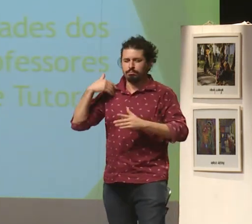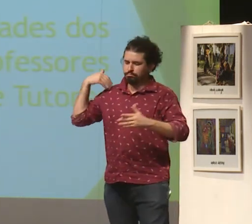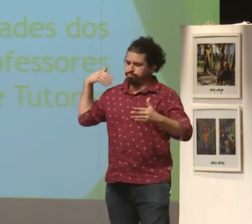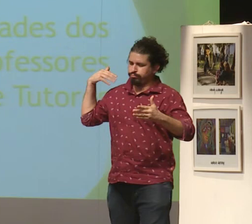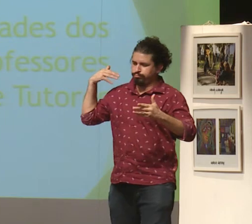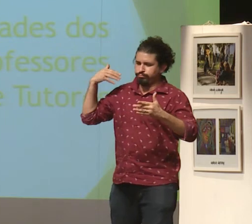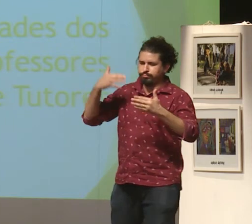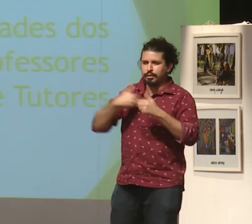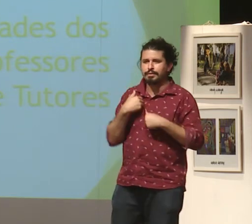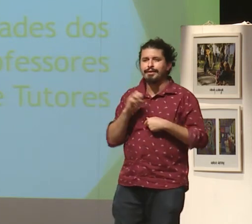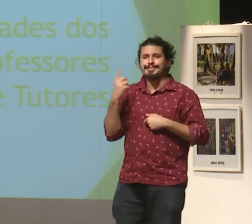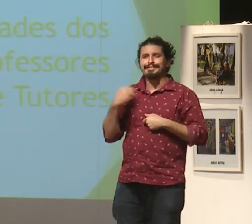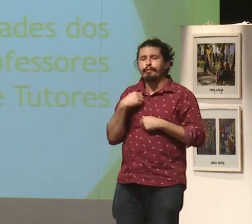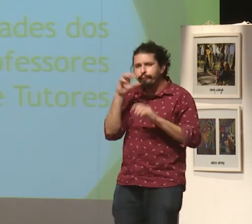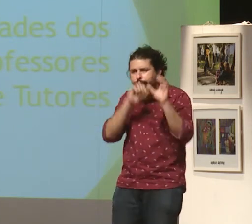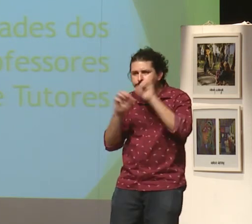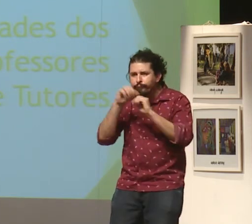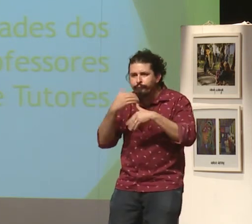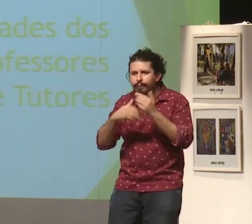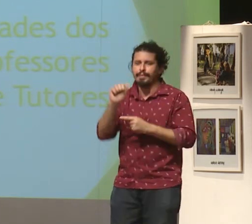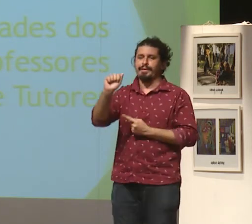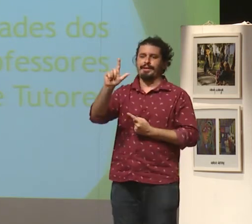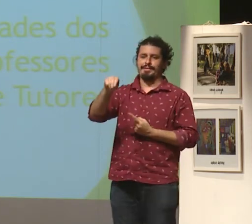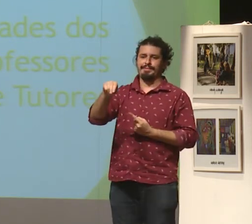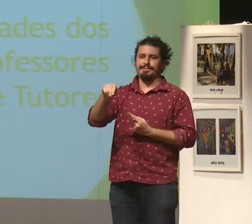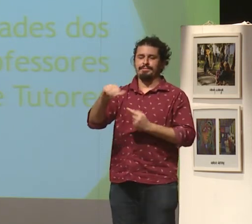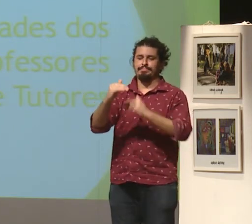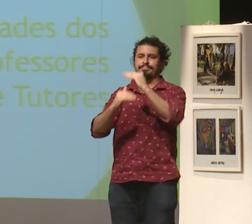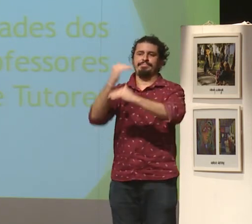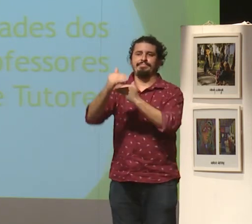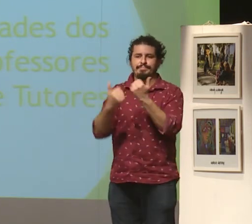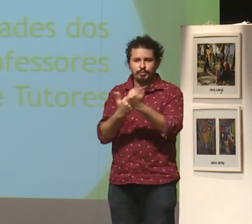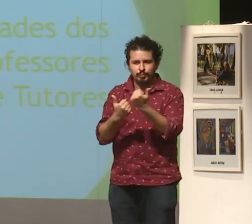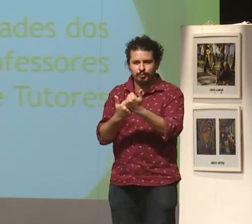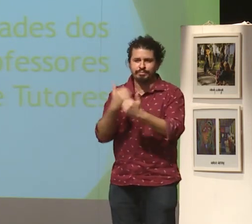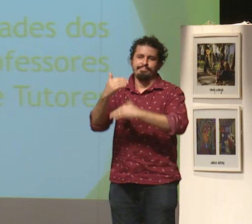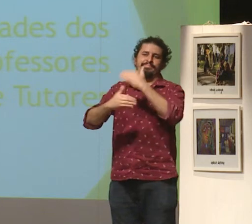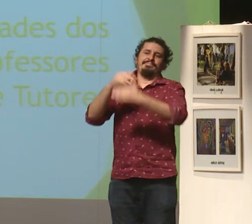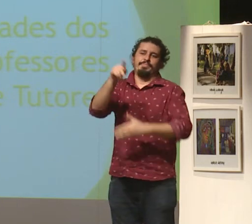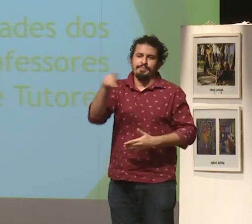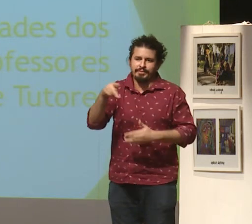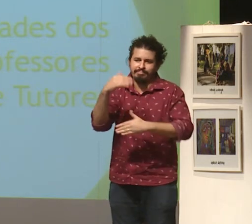Eu fiquei pensando, né, nessa trajetória, né, do que eu aprendi como aluno, como tutor,